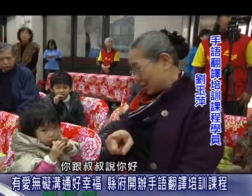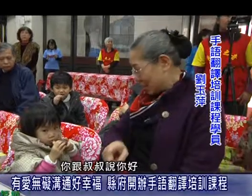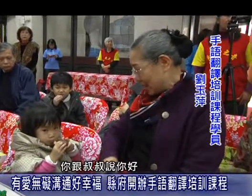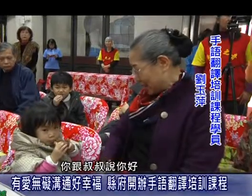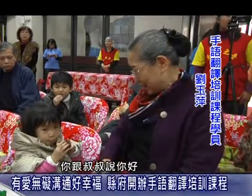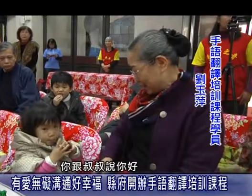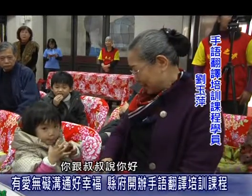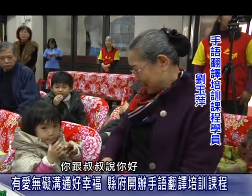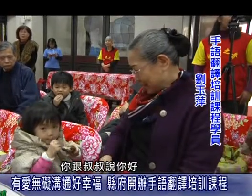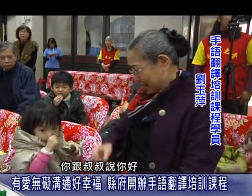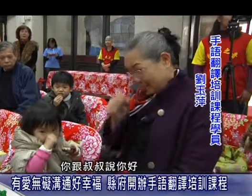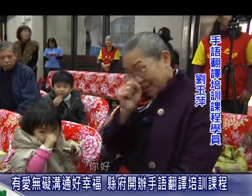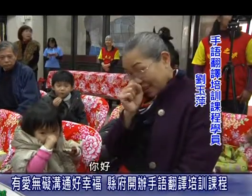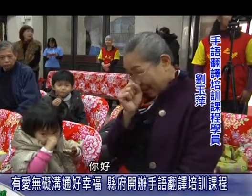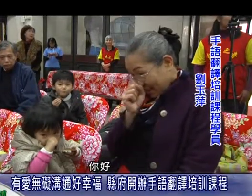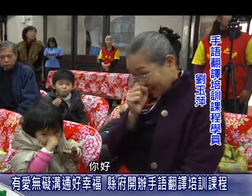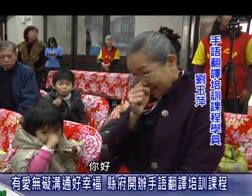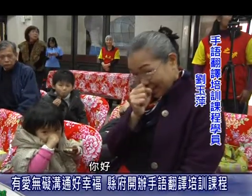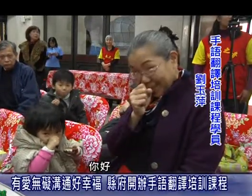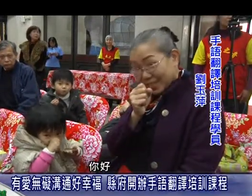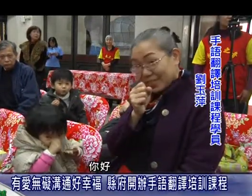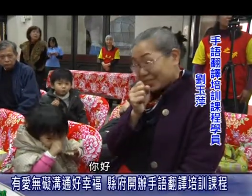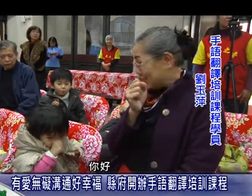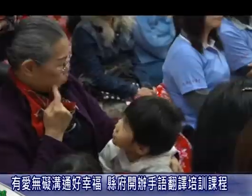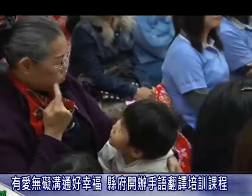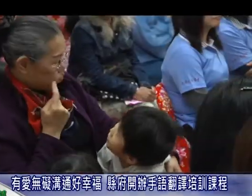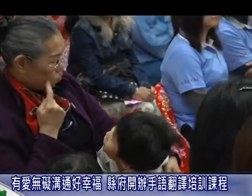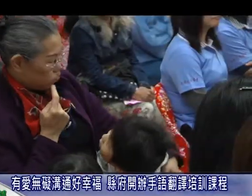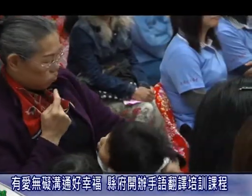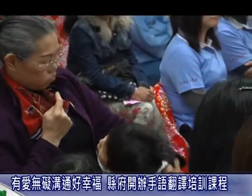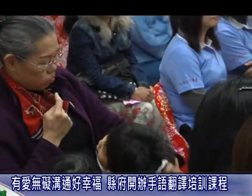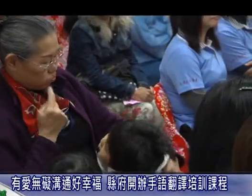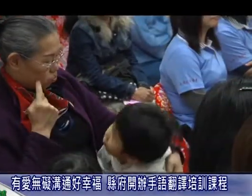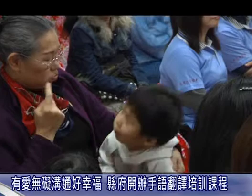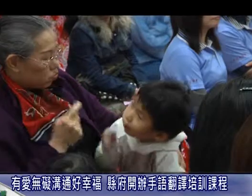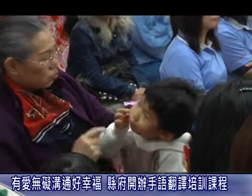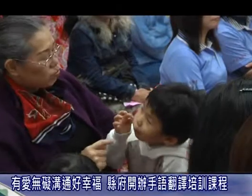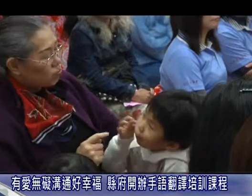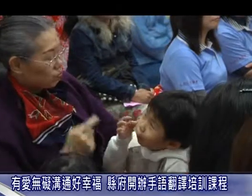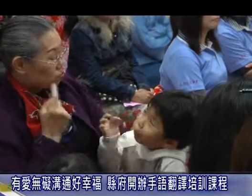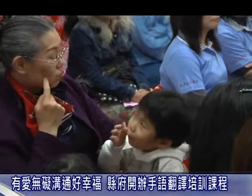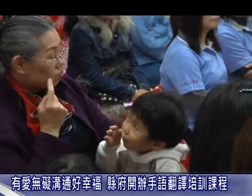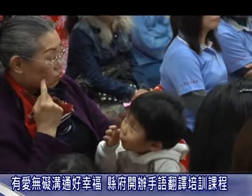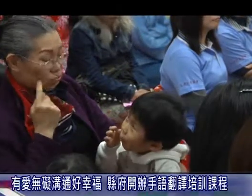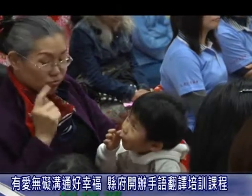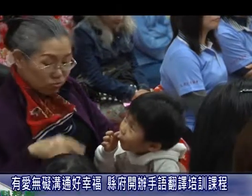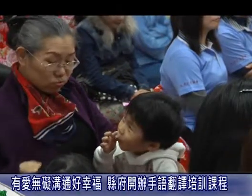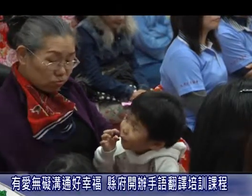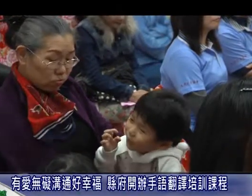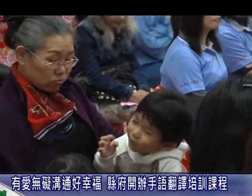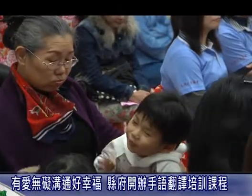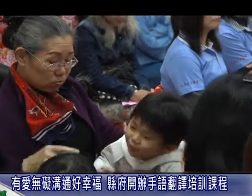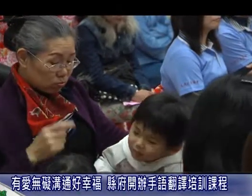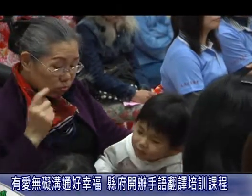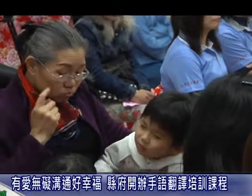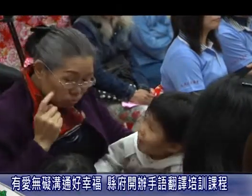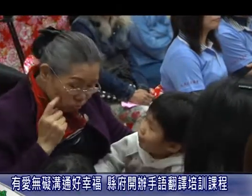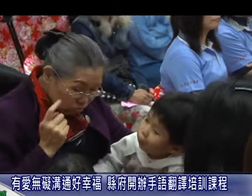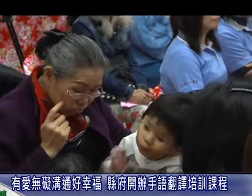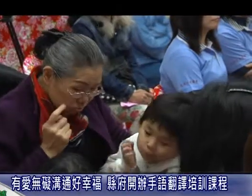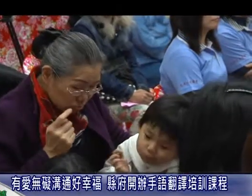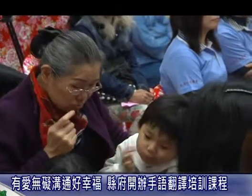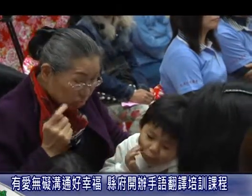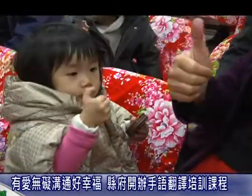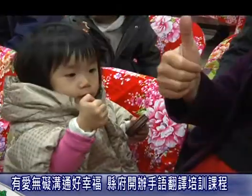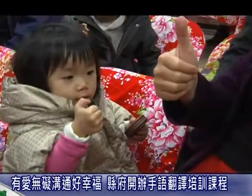你跟叔叔说你好。 你好。 今年64岁的刘玉萍，从去年开始加入县府开办的手语翻译培训课